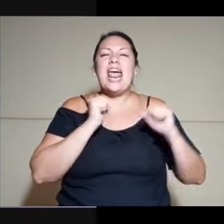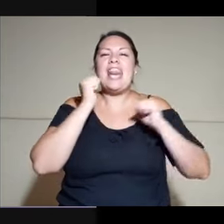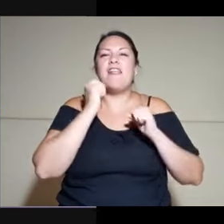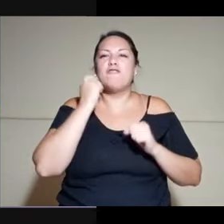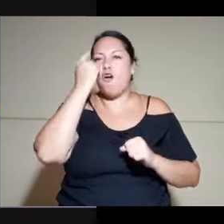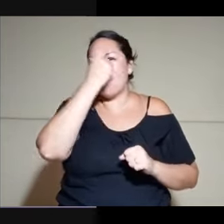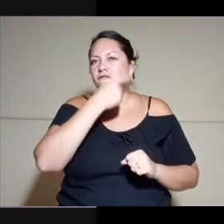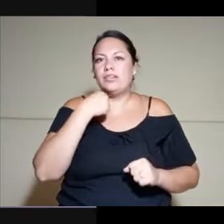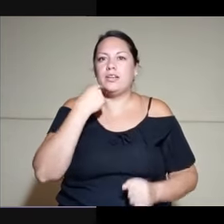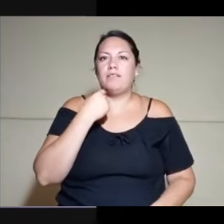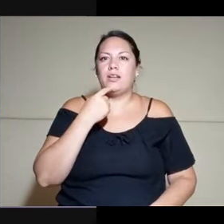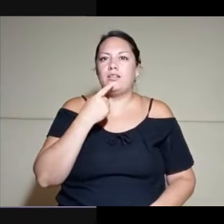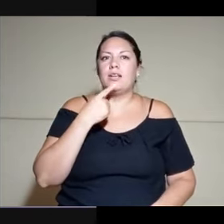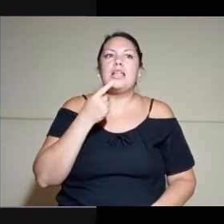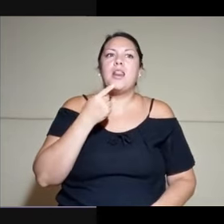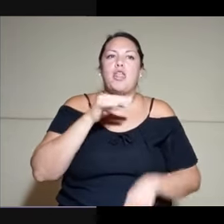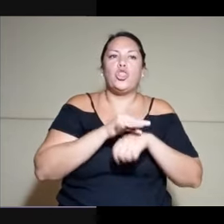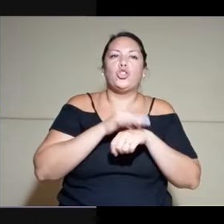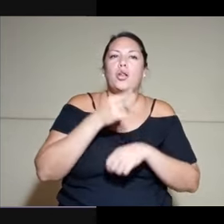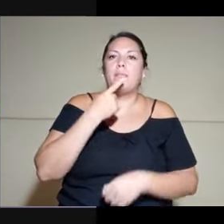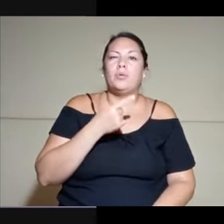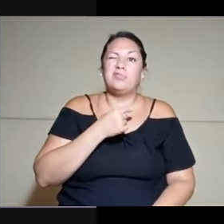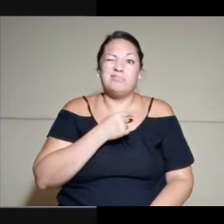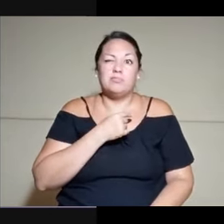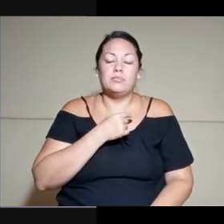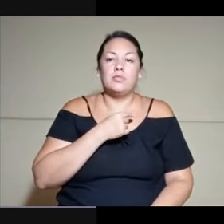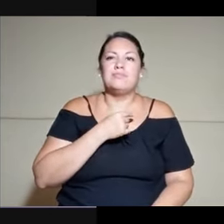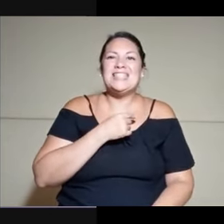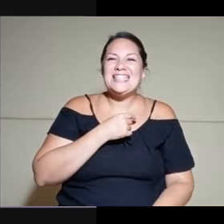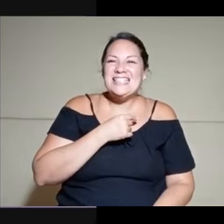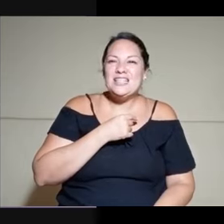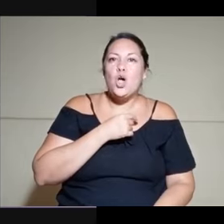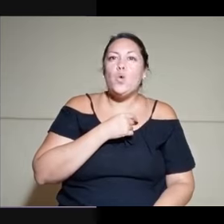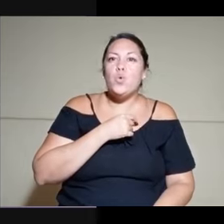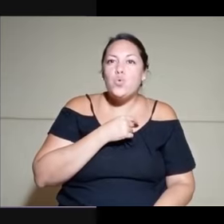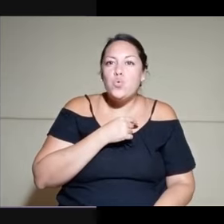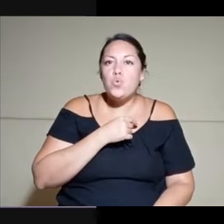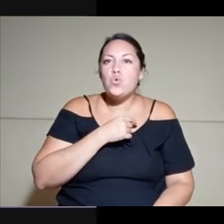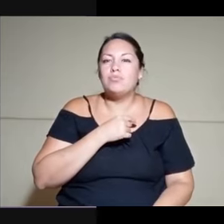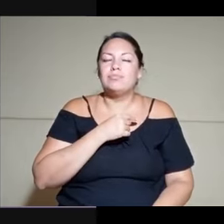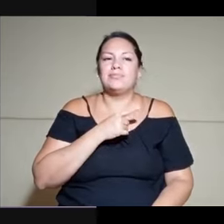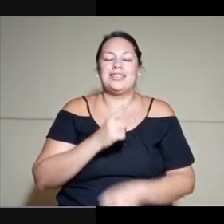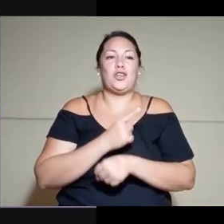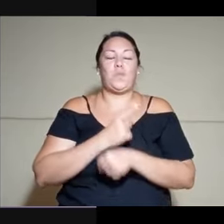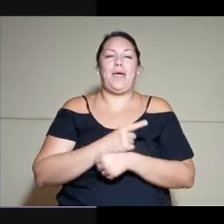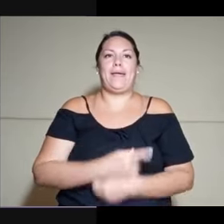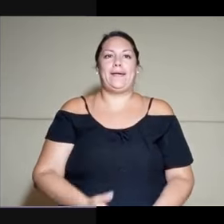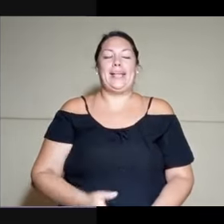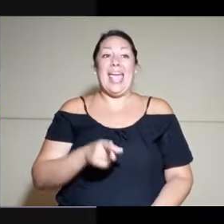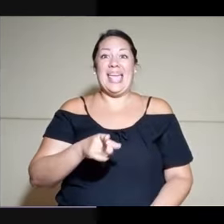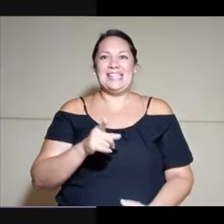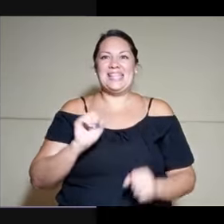ejemplo, para evaluar el nervio facial. Ustedes han ido al neurólogo y les dice, a ver, frunza la frente, hágame